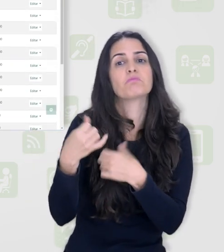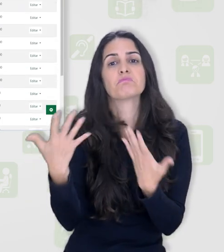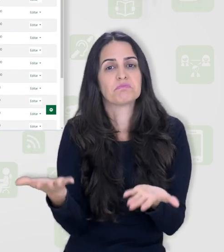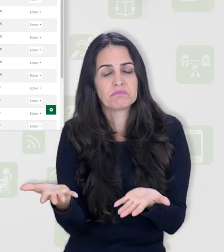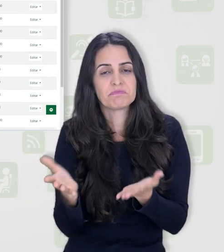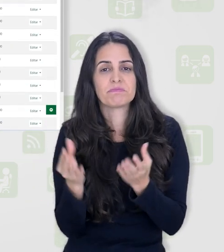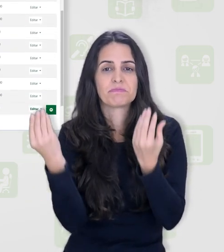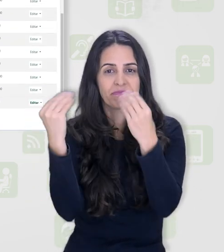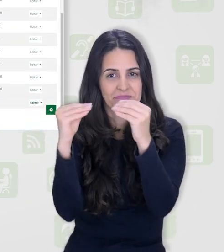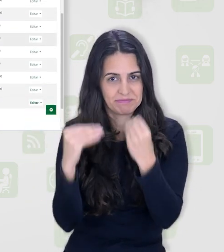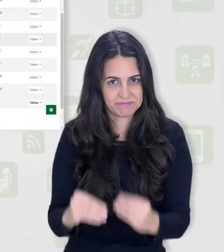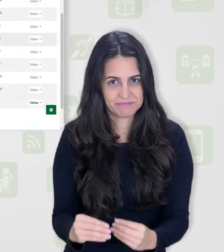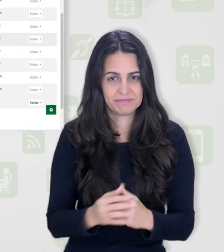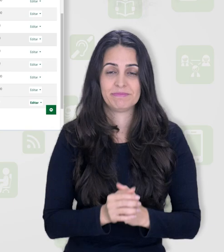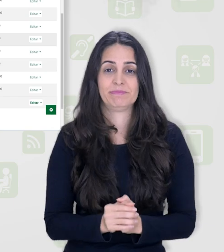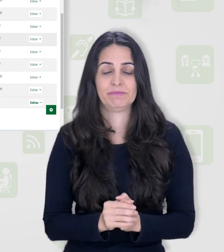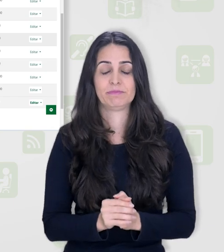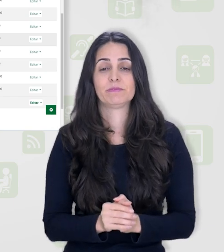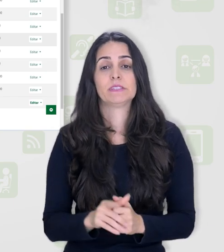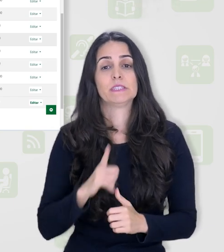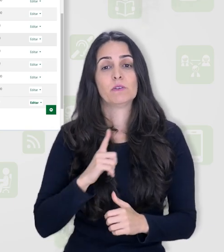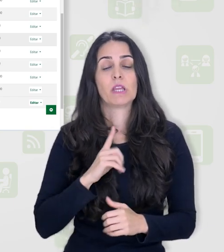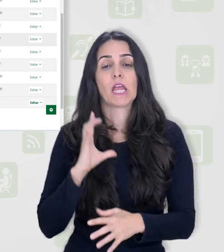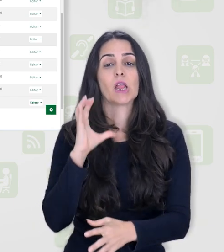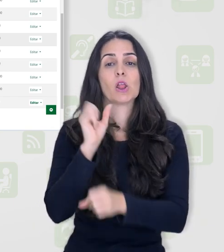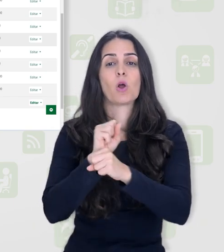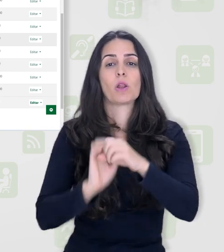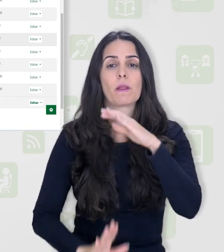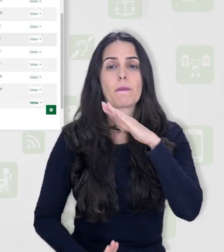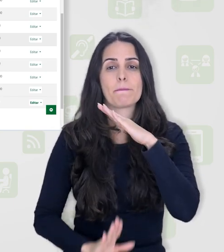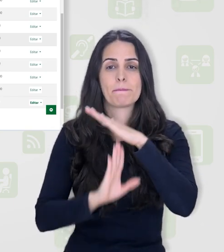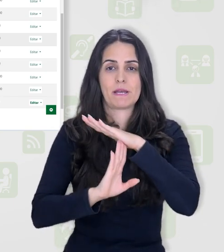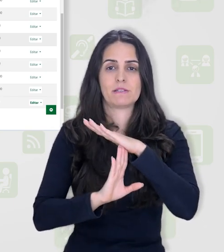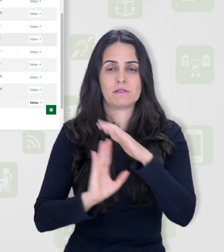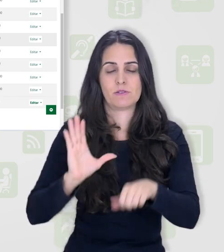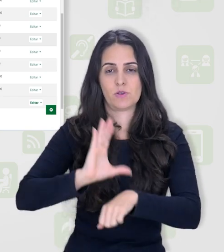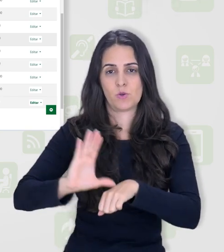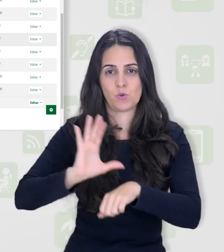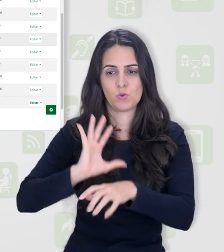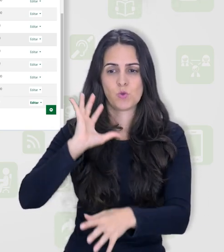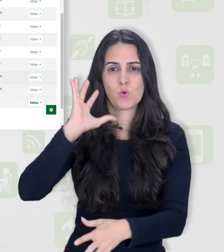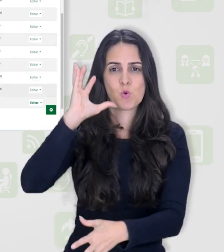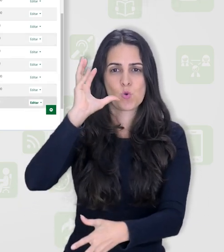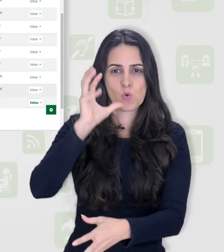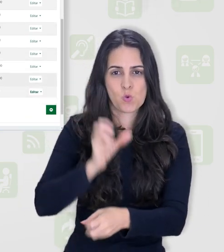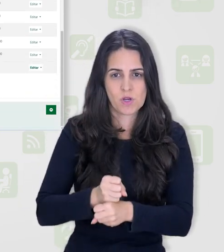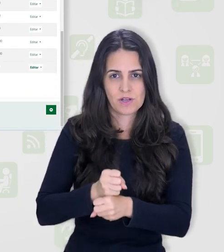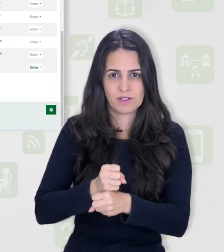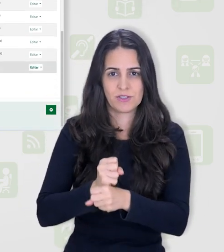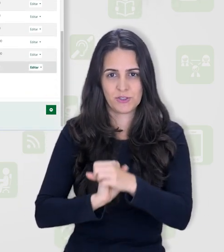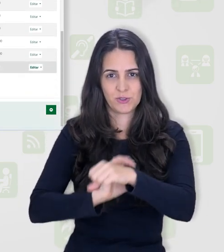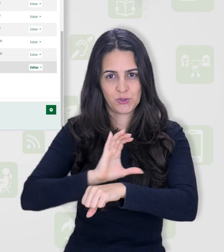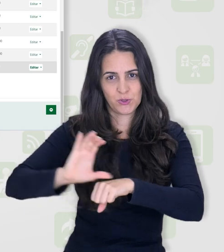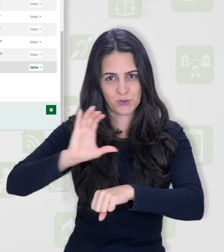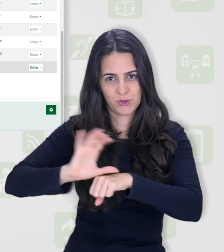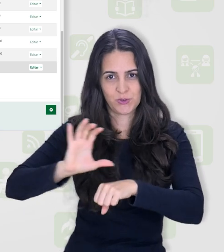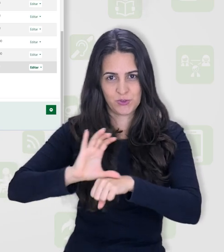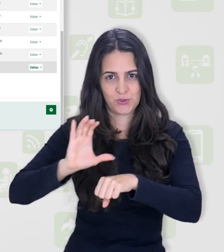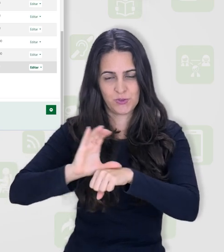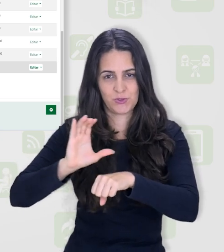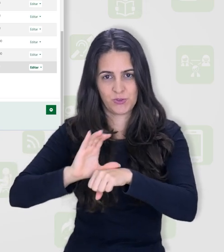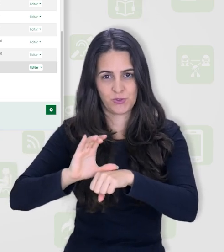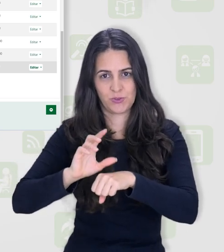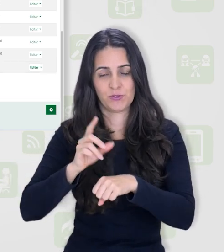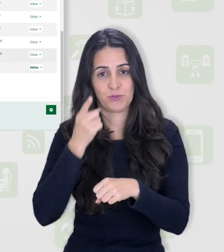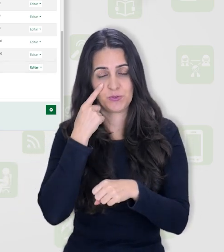você vai ter uma nota máxima do seu curso ou seja um total do seu curso como está aqui no final